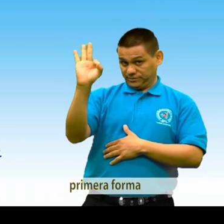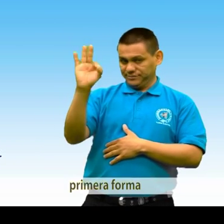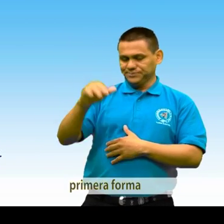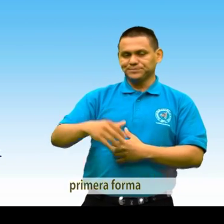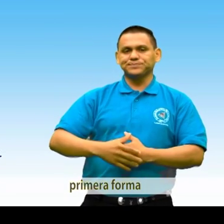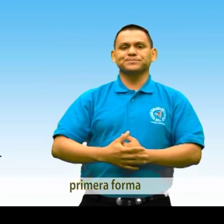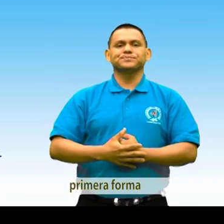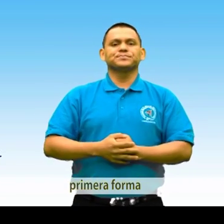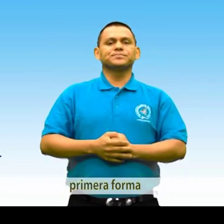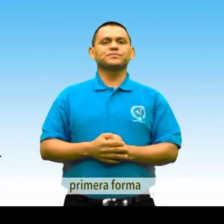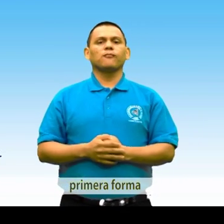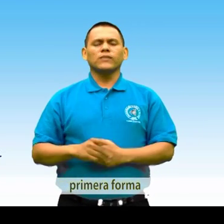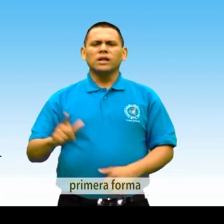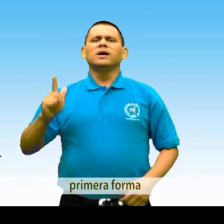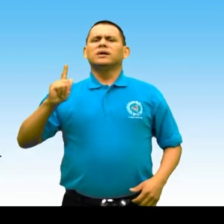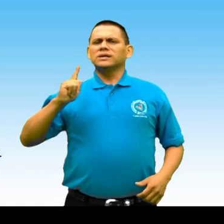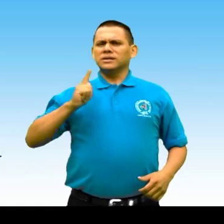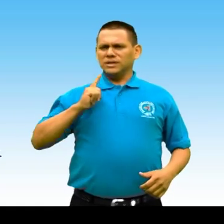Primera forma.